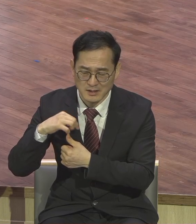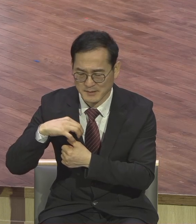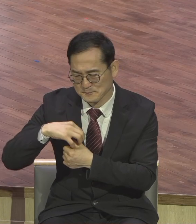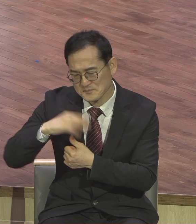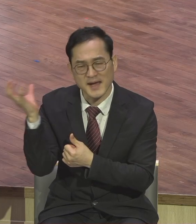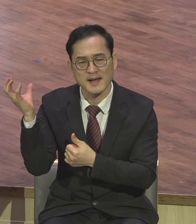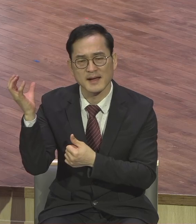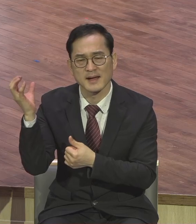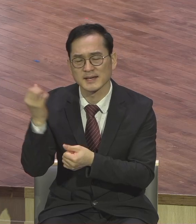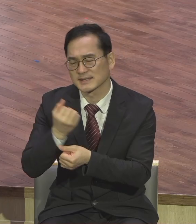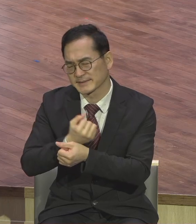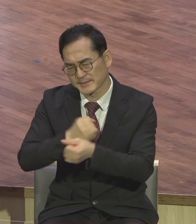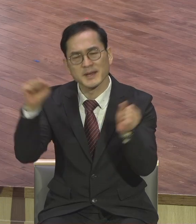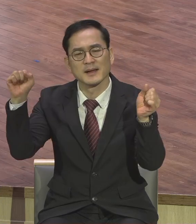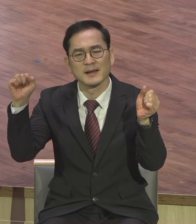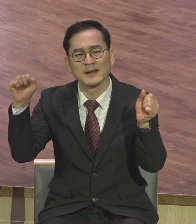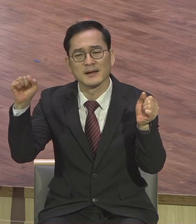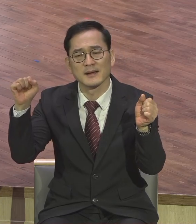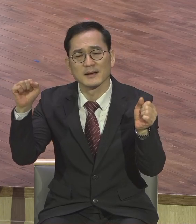자유, 그걸 말해요.